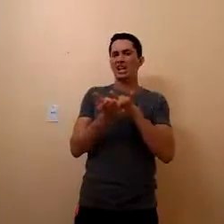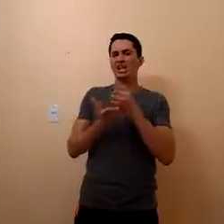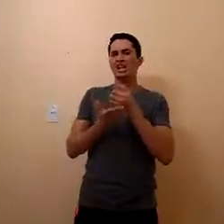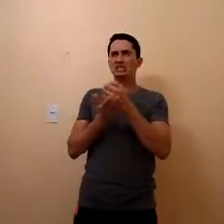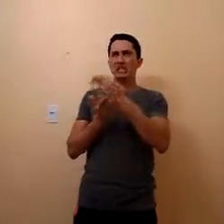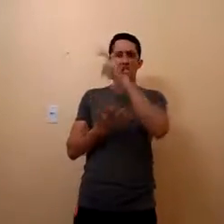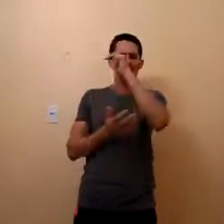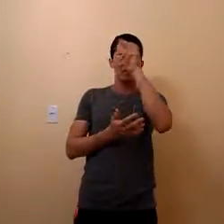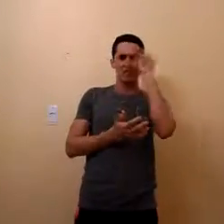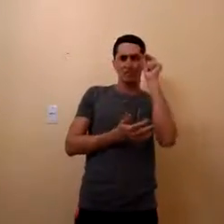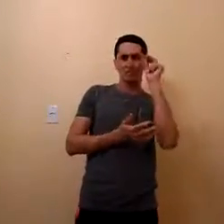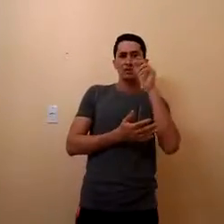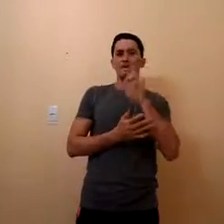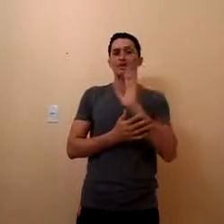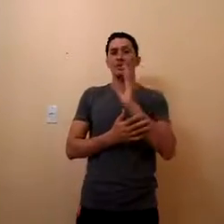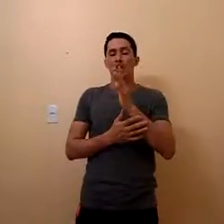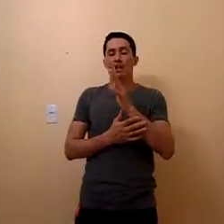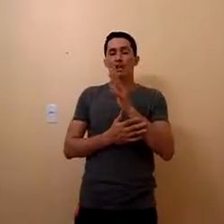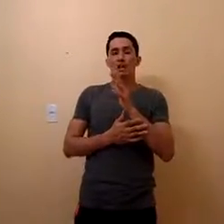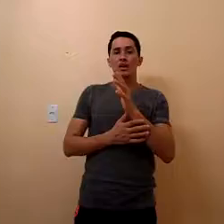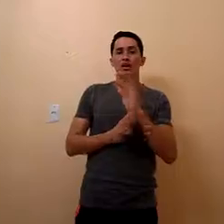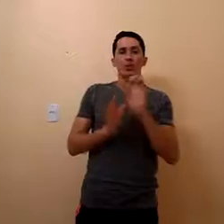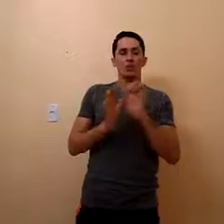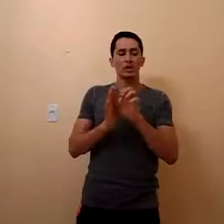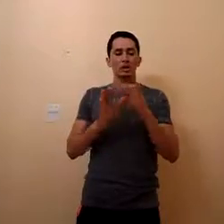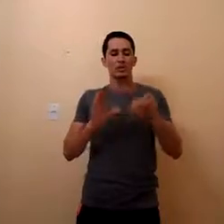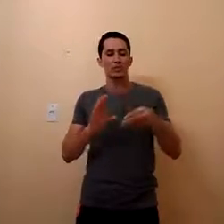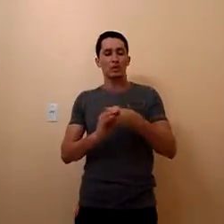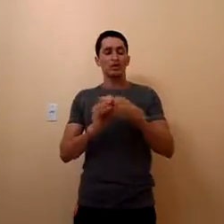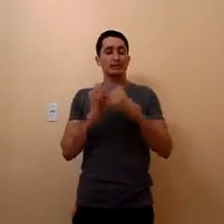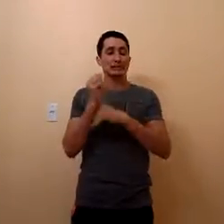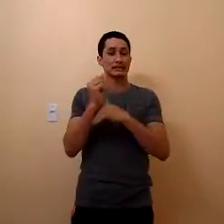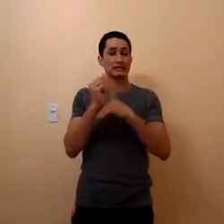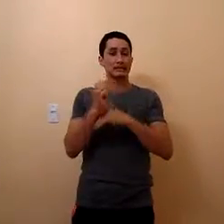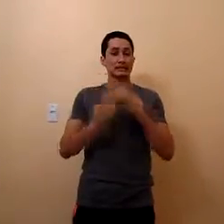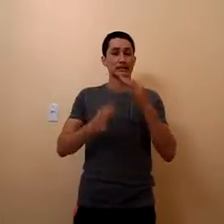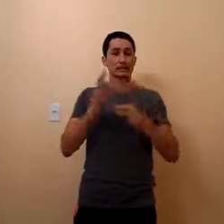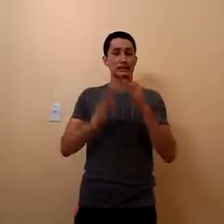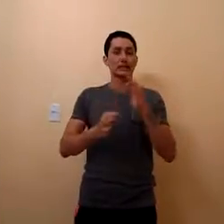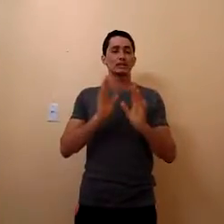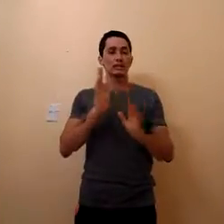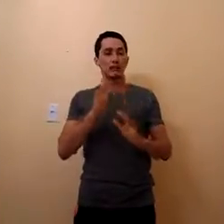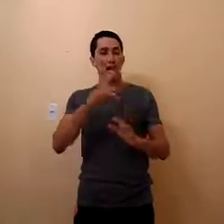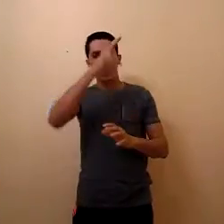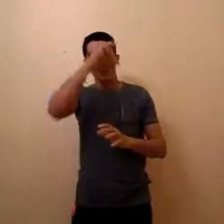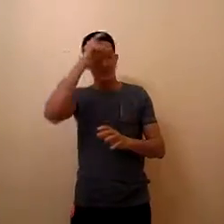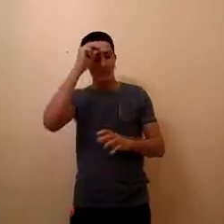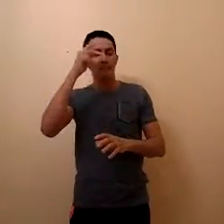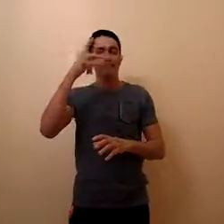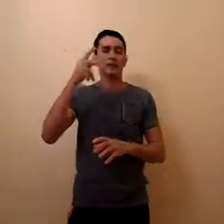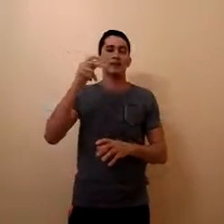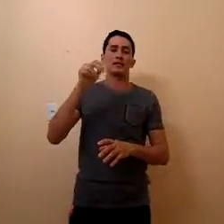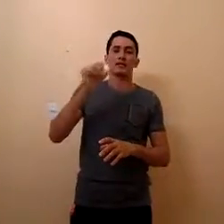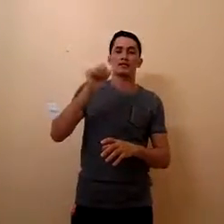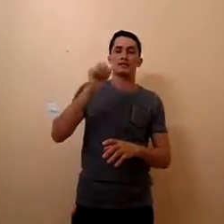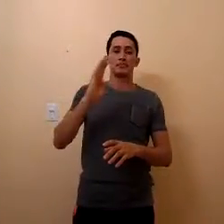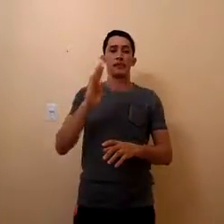prefeitura. O inquérito corre em segredo de justiça. Já o então prefeito Esvandir Mendes, do PSB, foi assassinado numa estrada quando